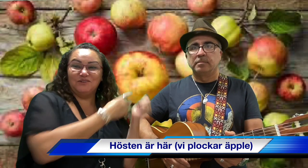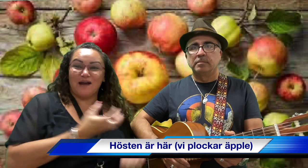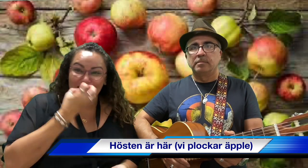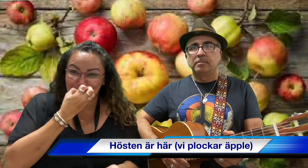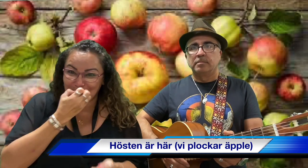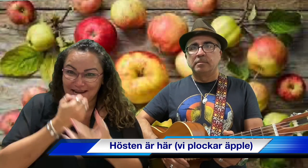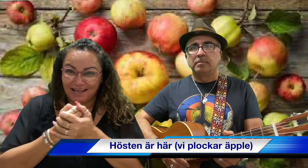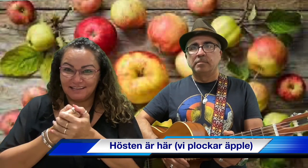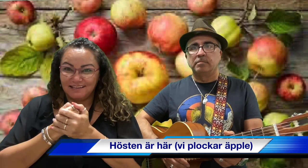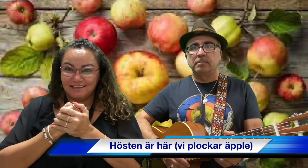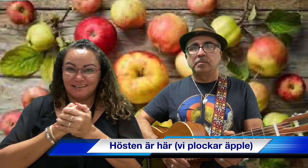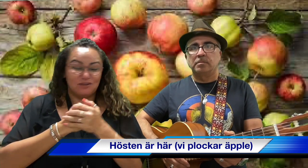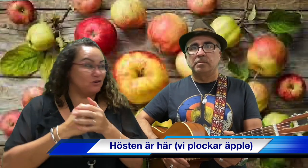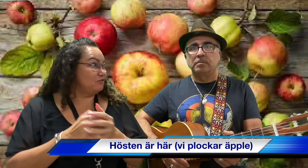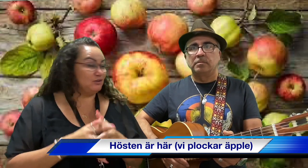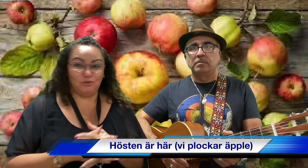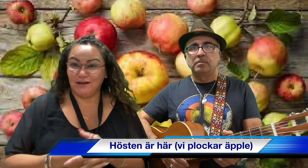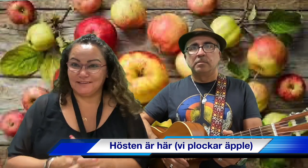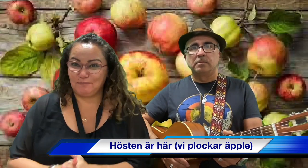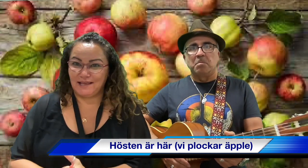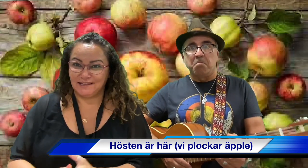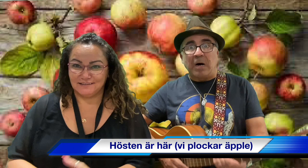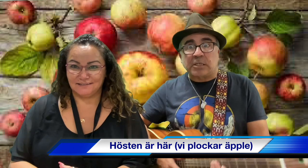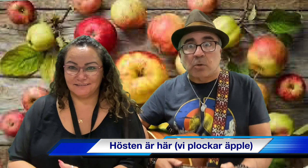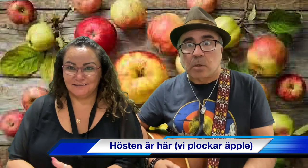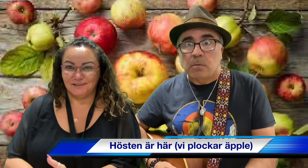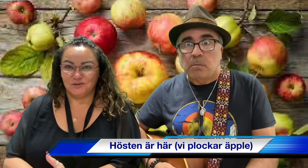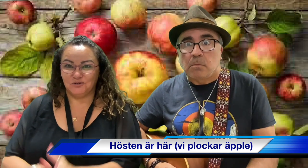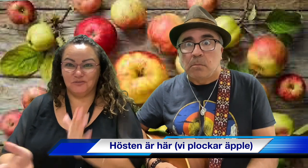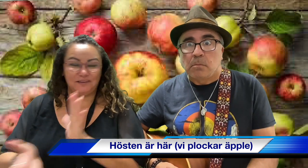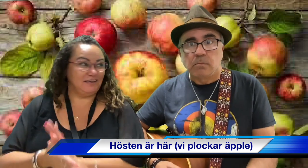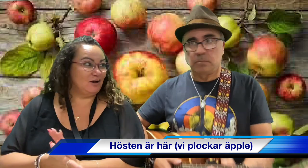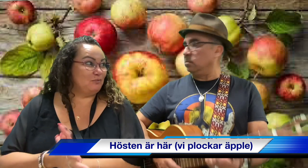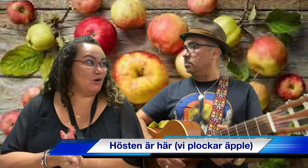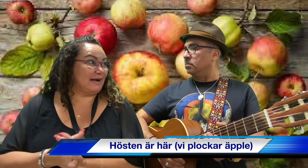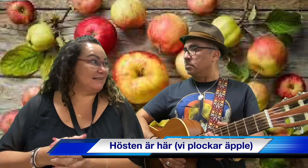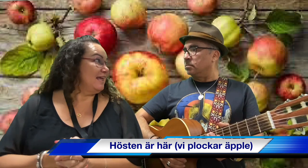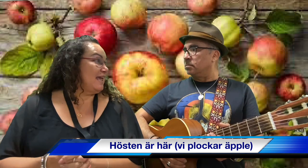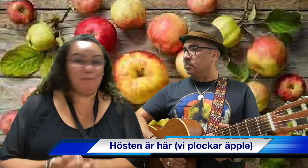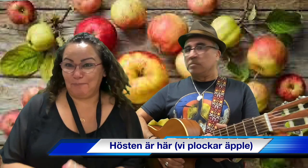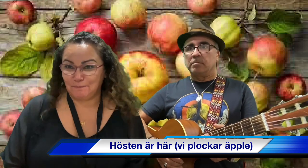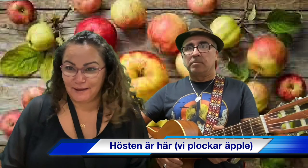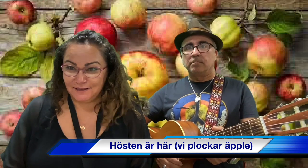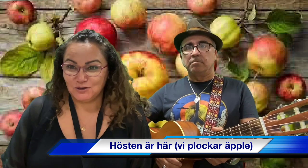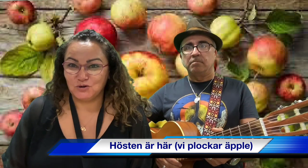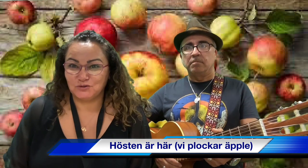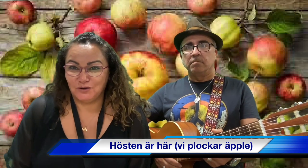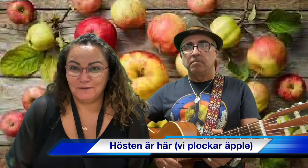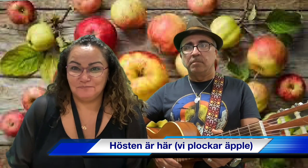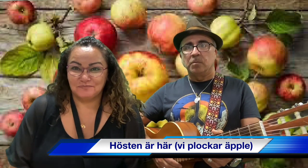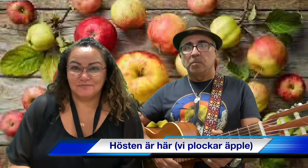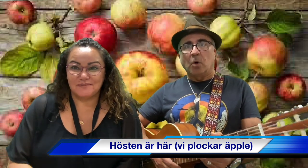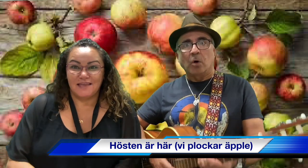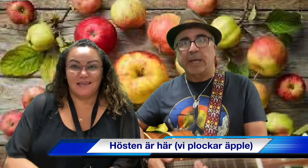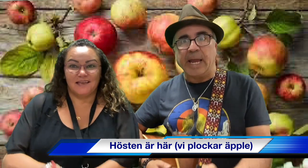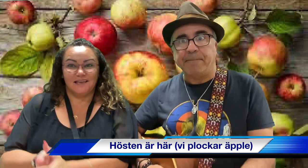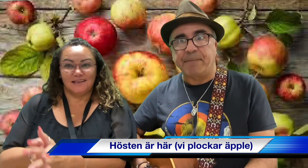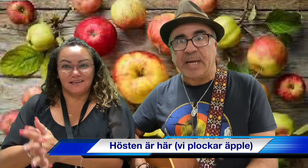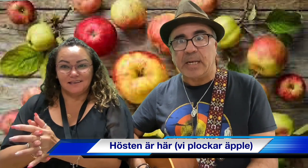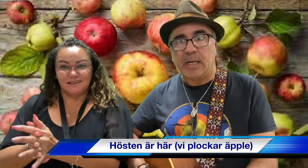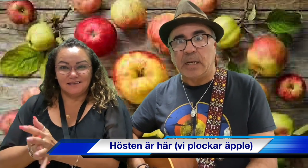Ti tam jeho gua eple da. Kla jo hodova to bloka teple. Masu. Ovi ho bokat eppel pai. Okso?